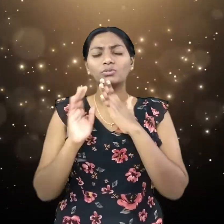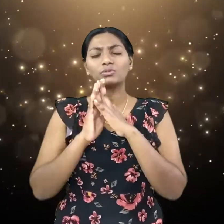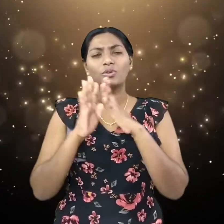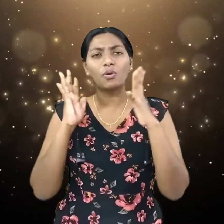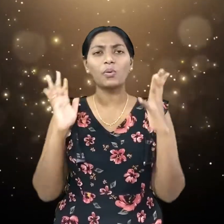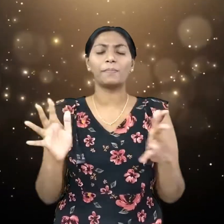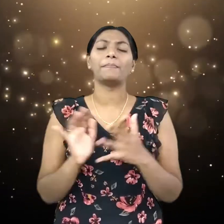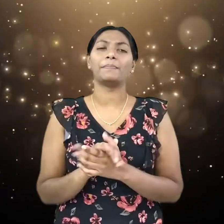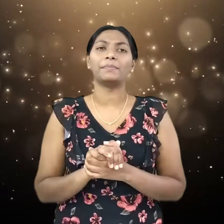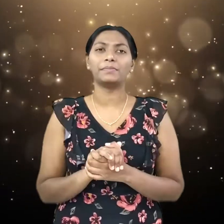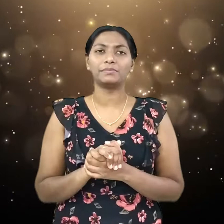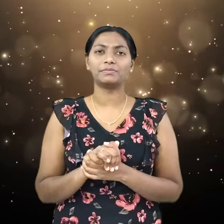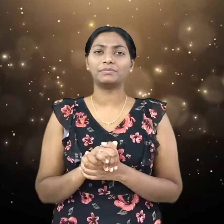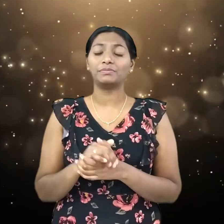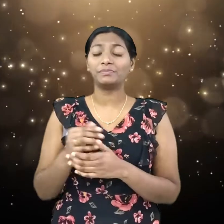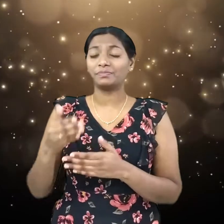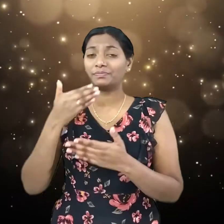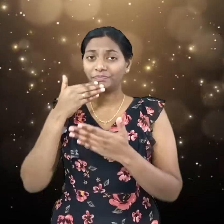और हम कहते हैं प्रभु